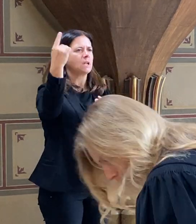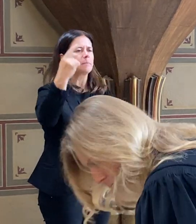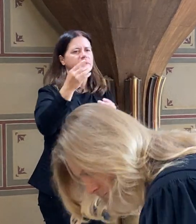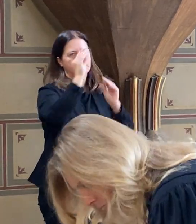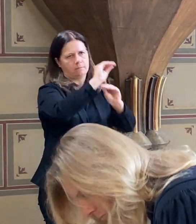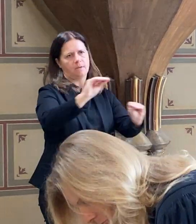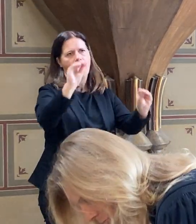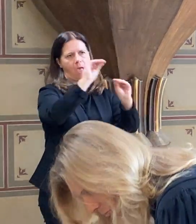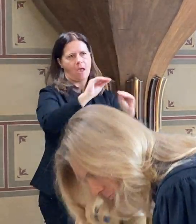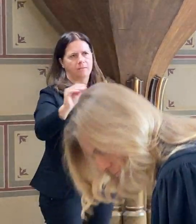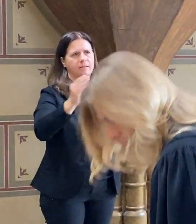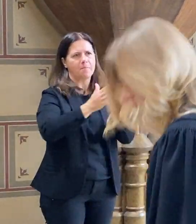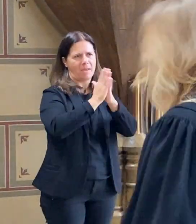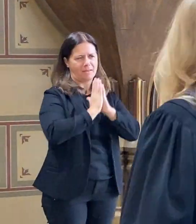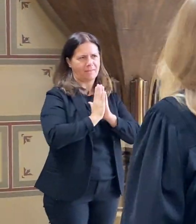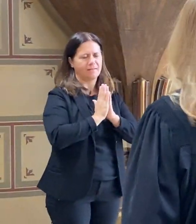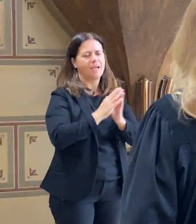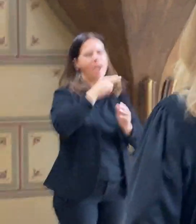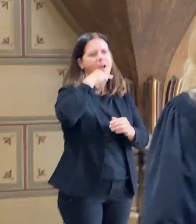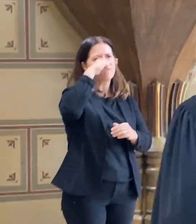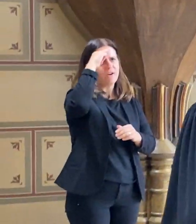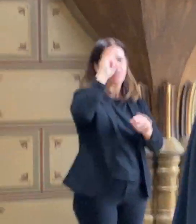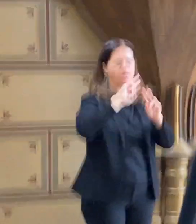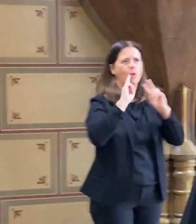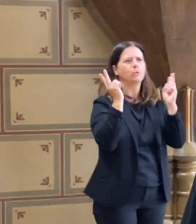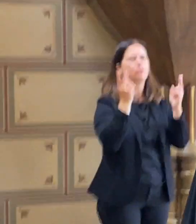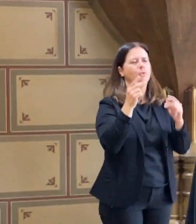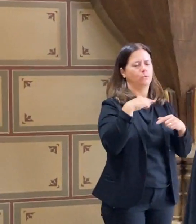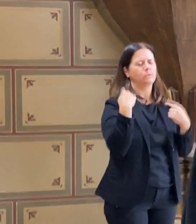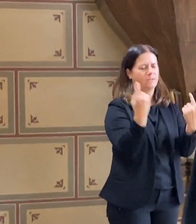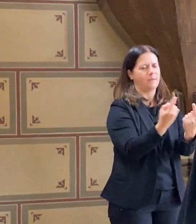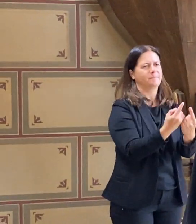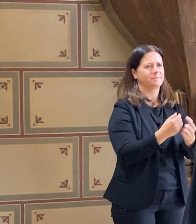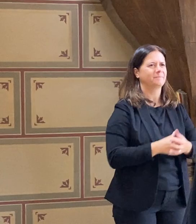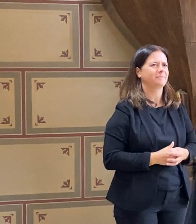Leben gelehrt hat, als Vater unser.